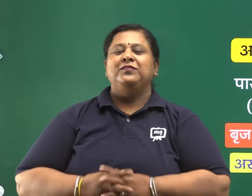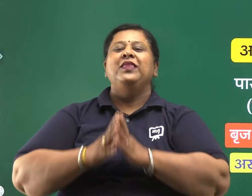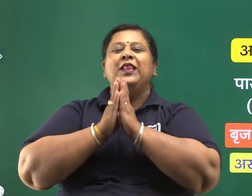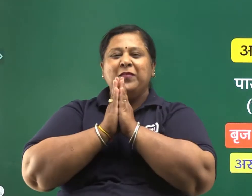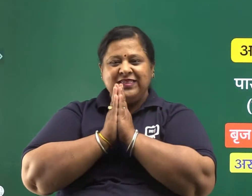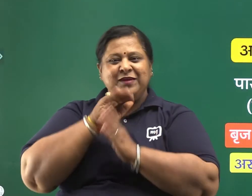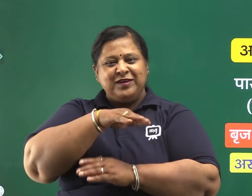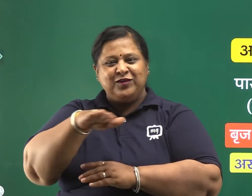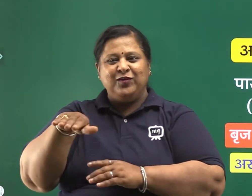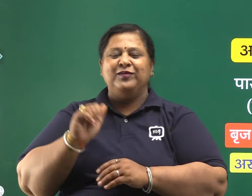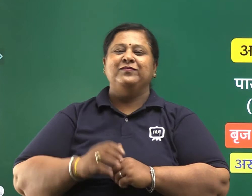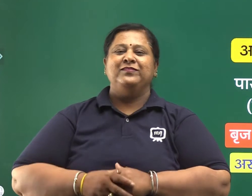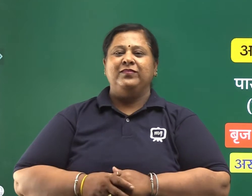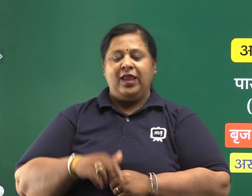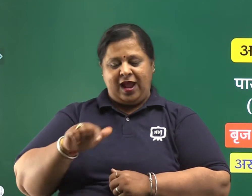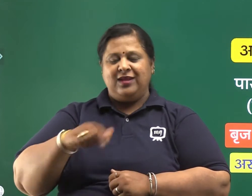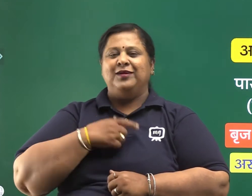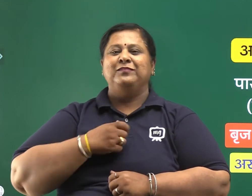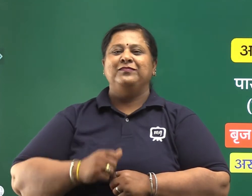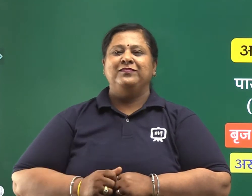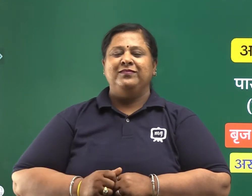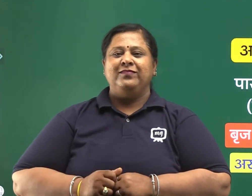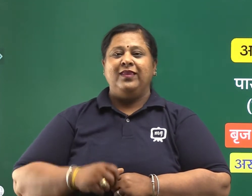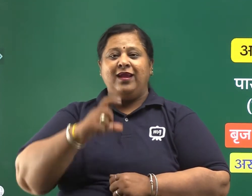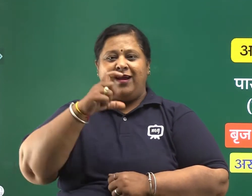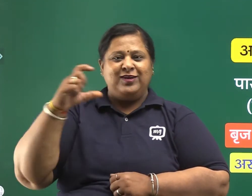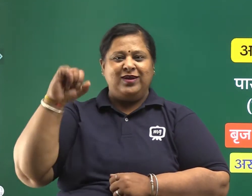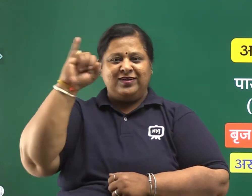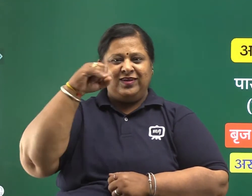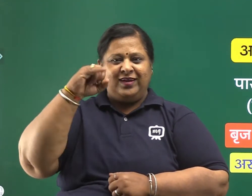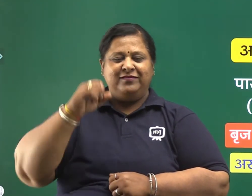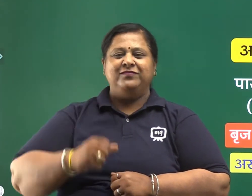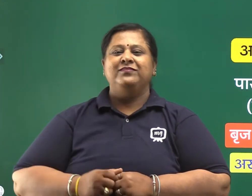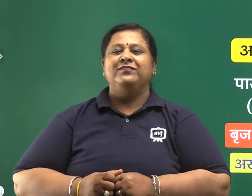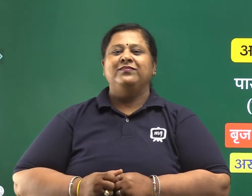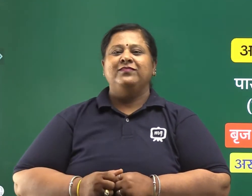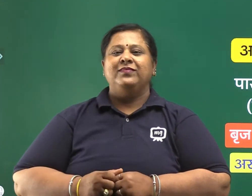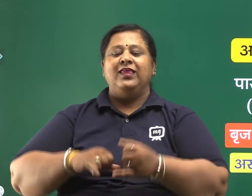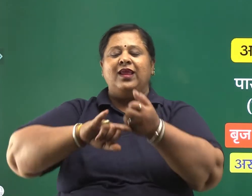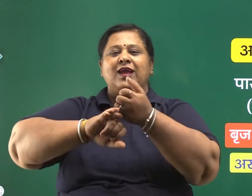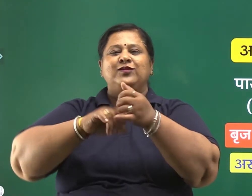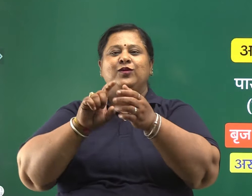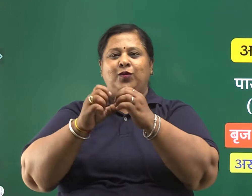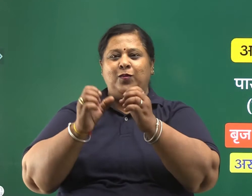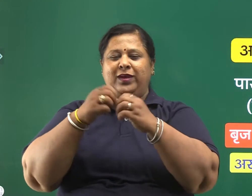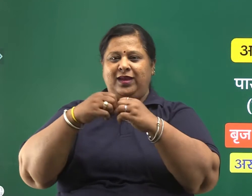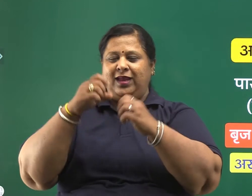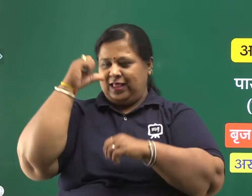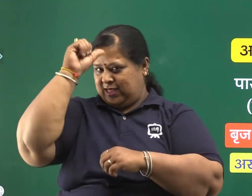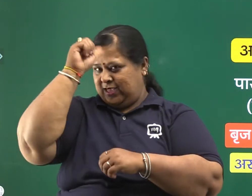नमस्ते बच्चों। आज हम कक्षा 6 विषय हिंदी